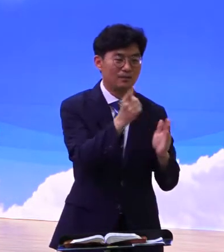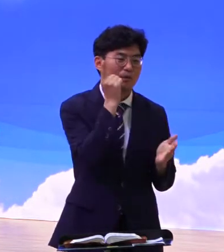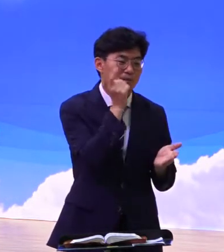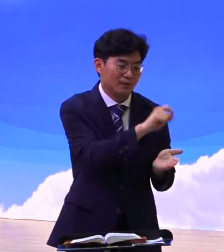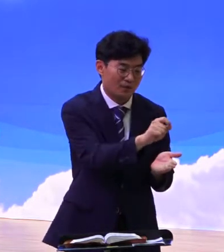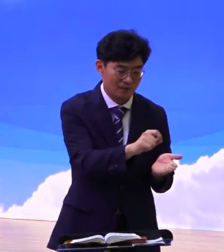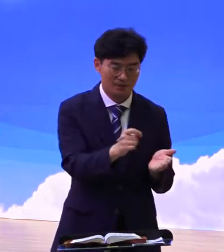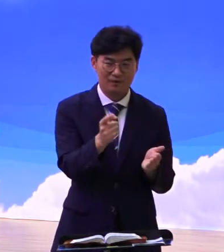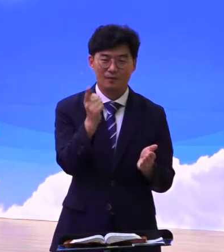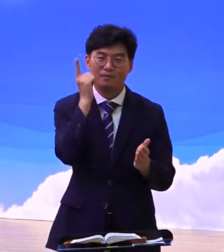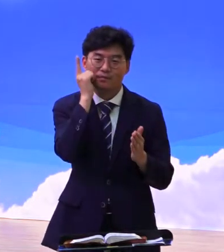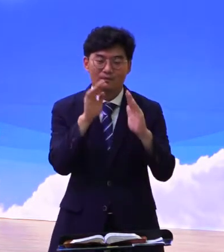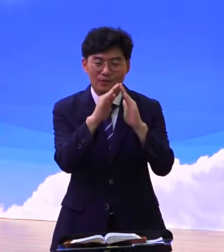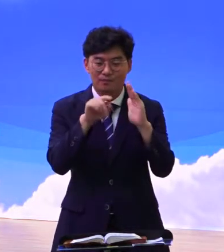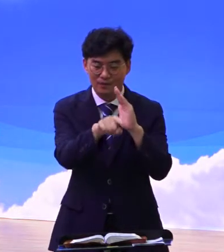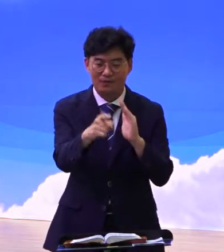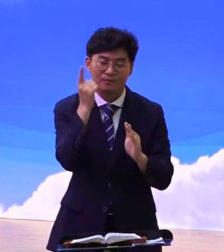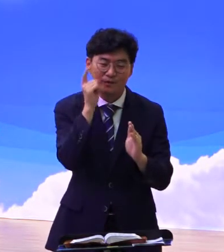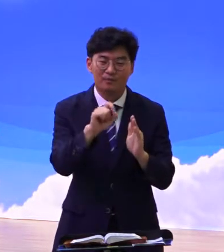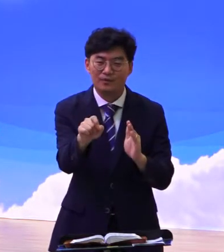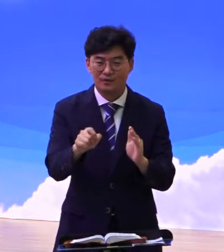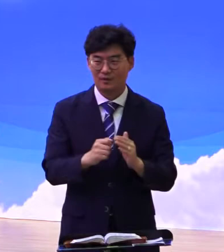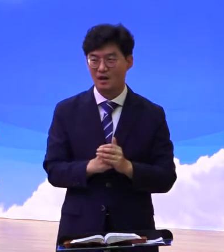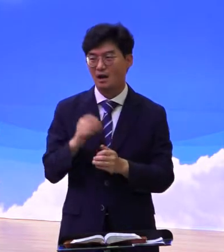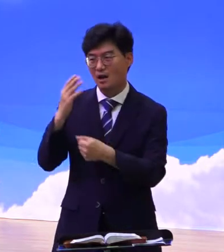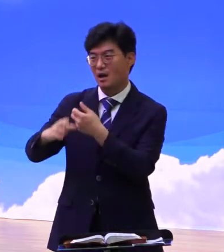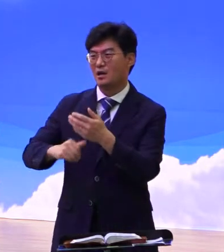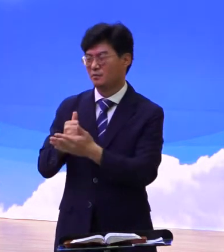거두시고 사랑으로 우리를 인도하여 주소서.